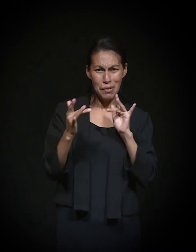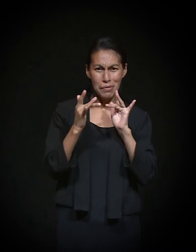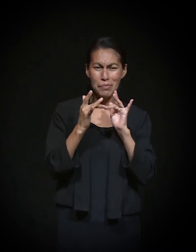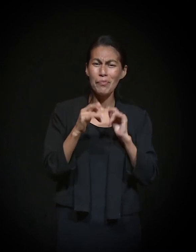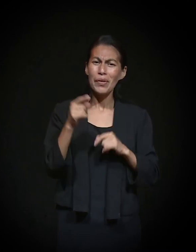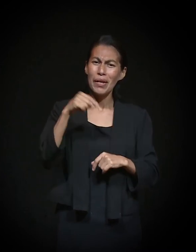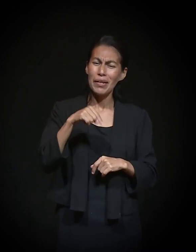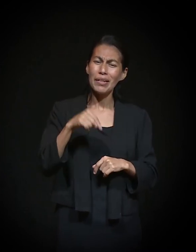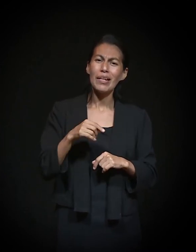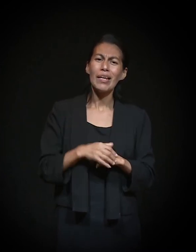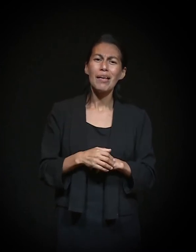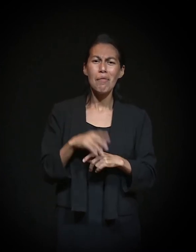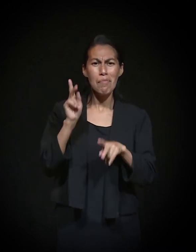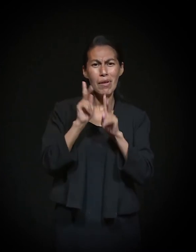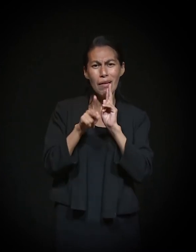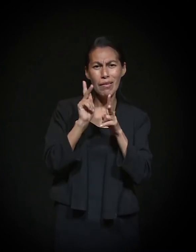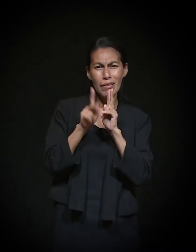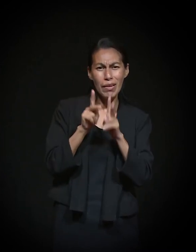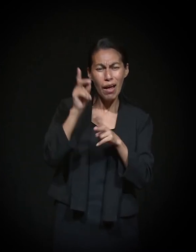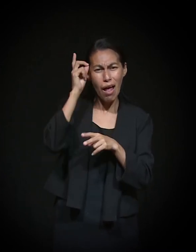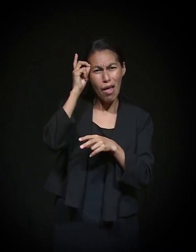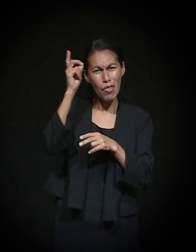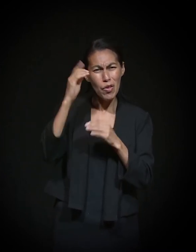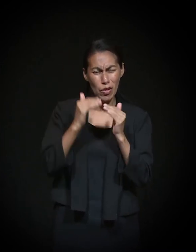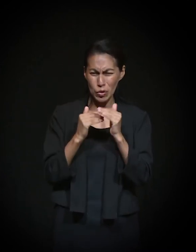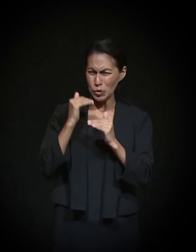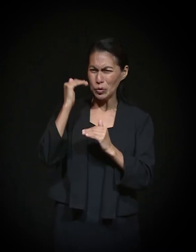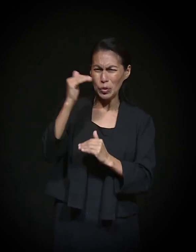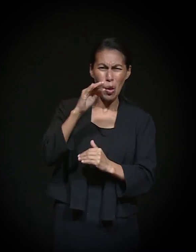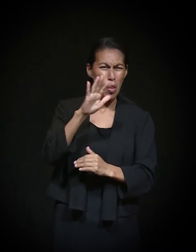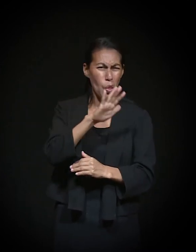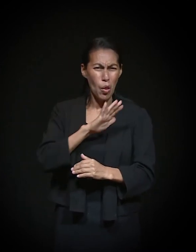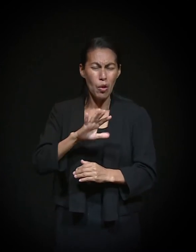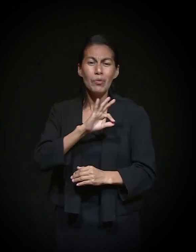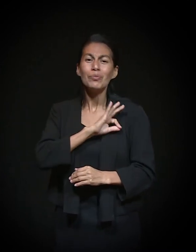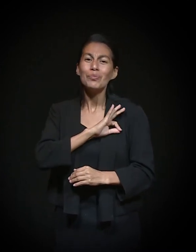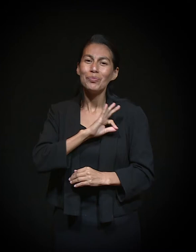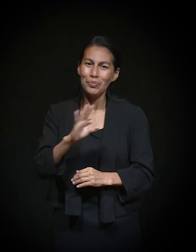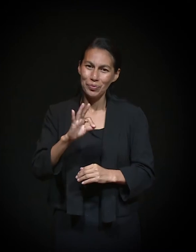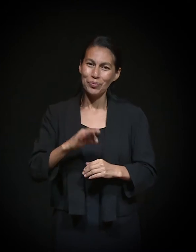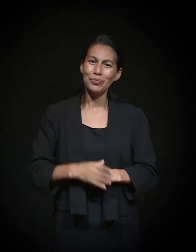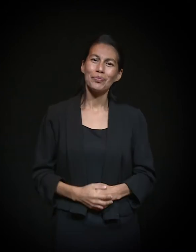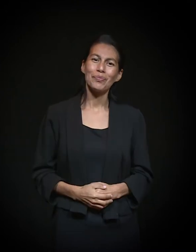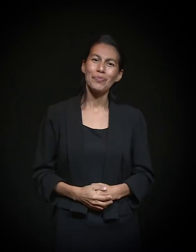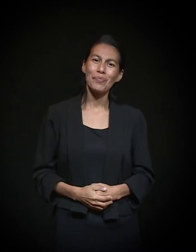y contarles a todos ustedes cuán grande es Dios, el Dios de lo imposible.